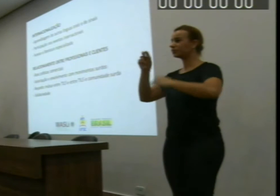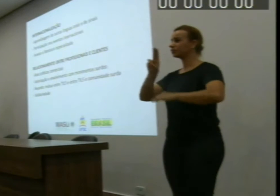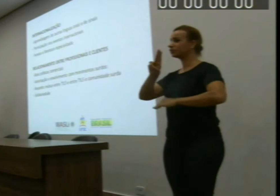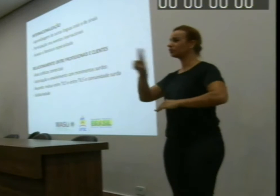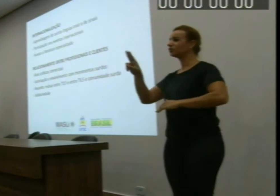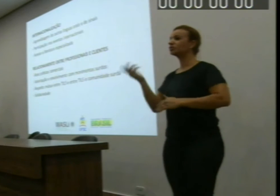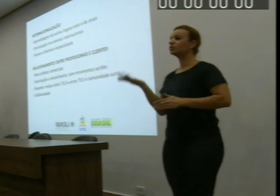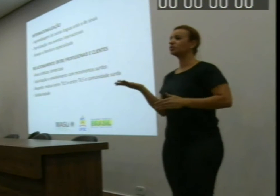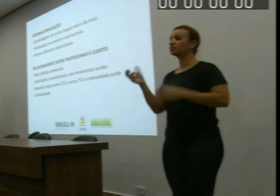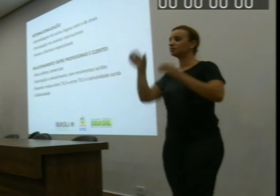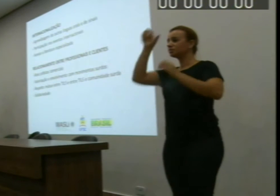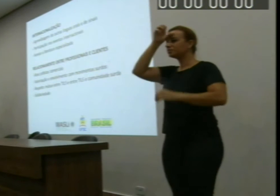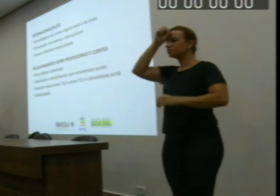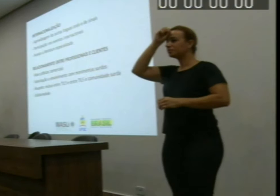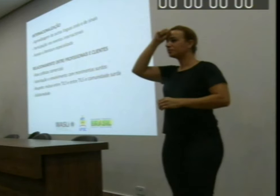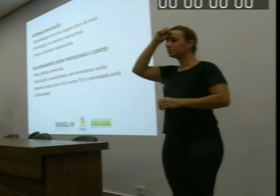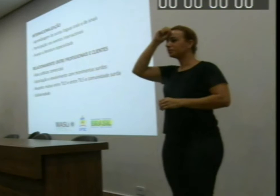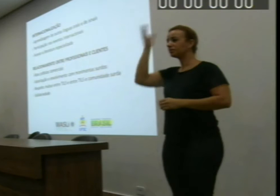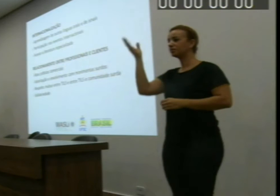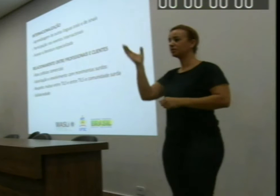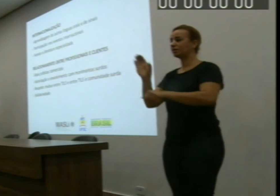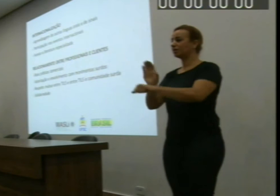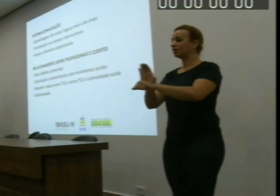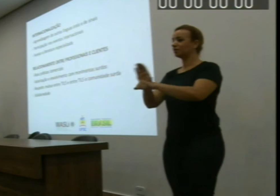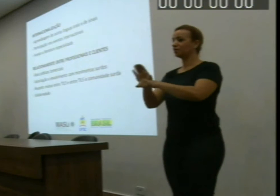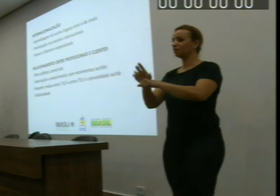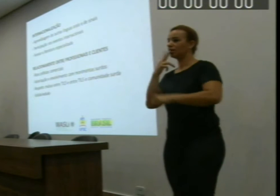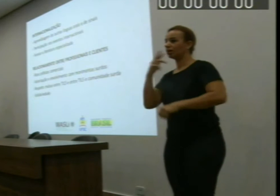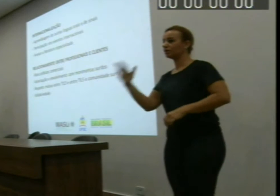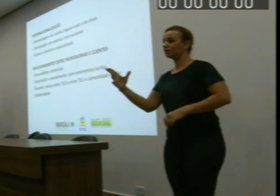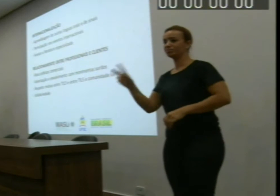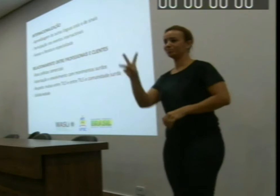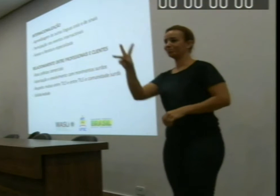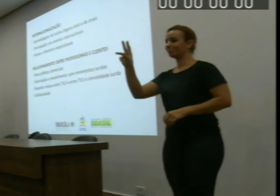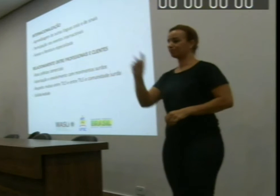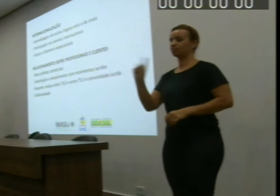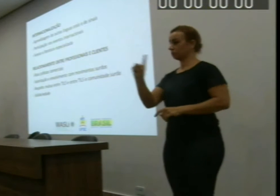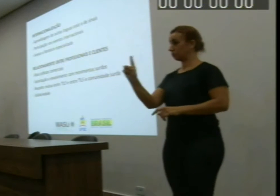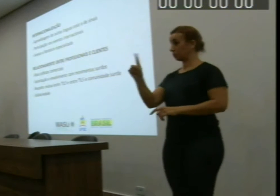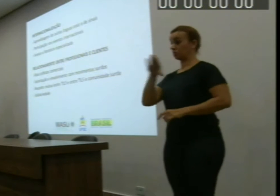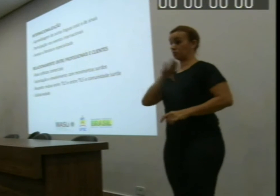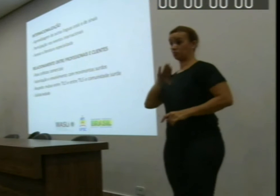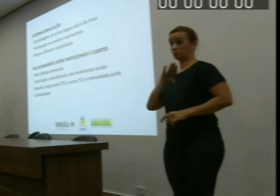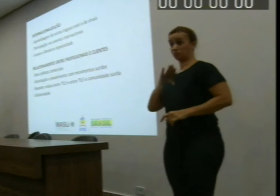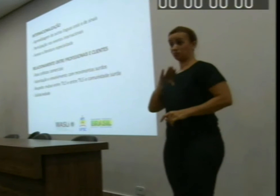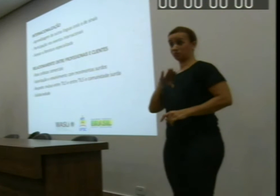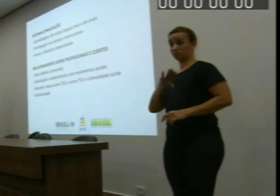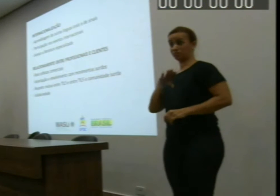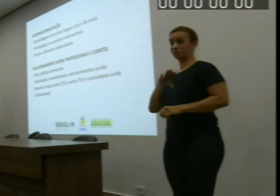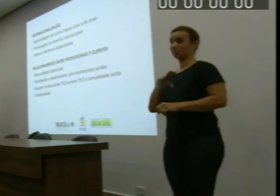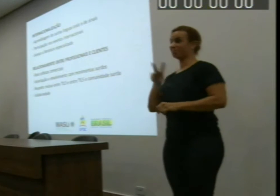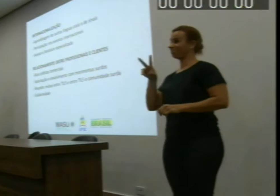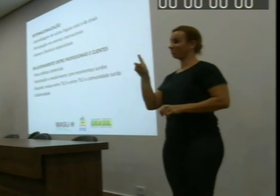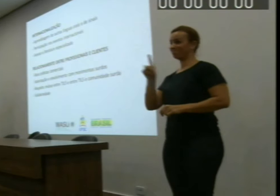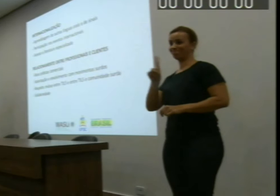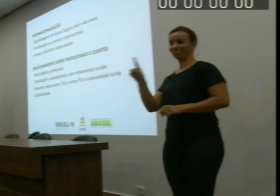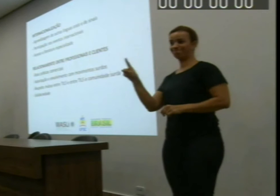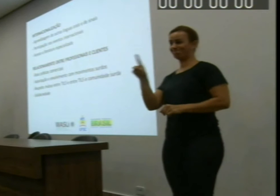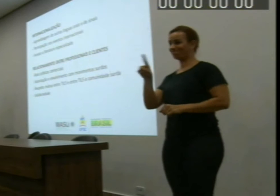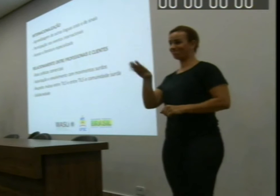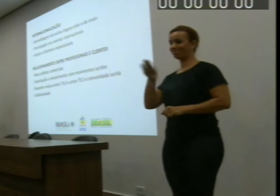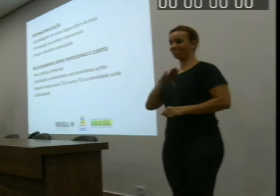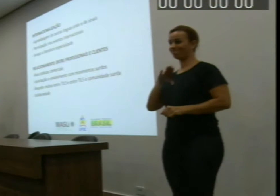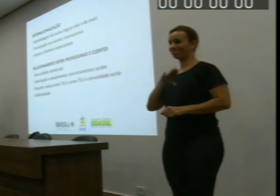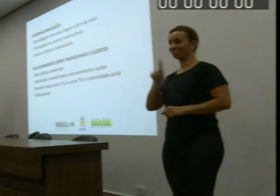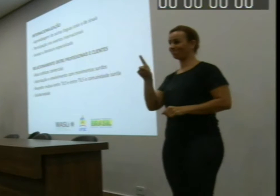Inclusive só que esses cursos não vão ser em língua portuguesa e também não vão ter legenda em língua portuguesa e também não vão ter o material em língua